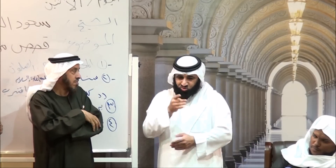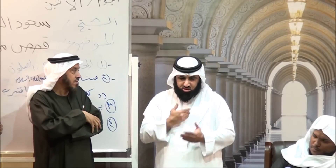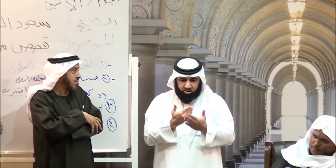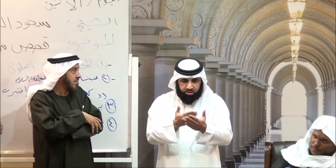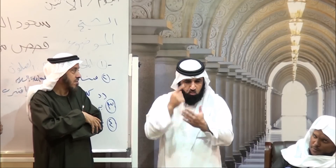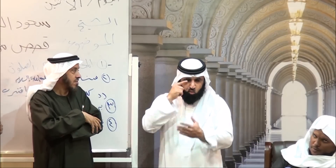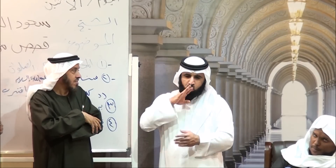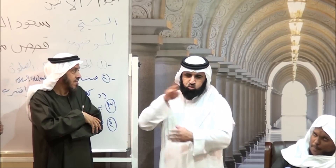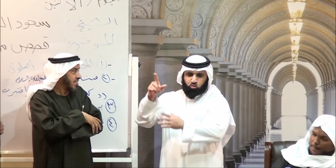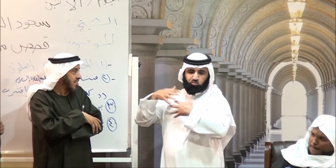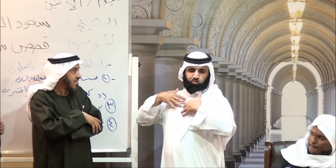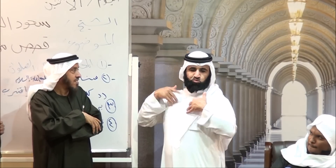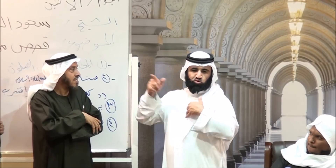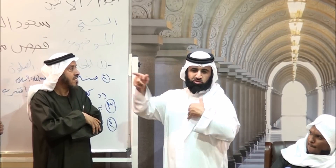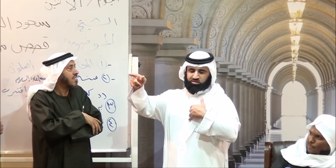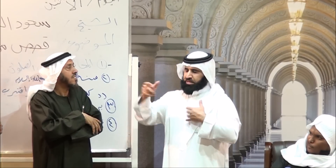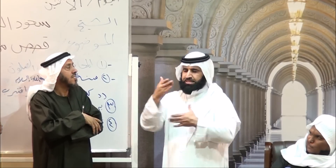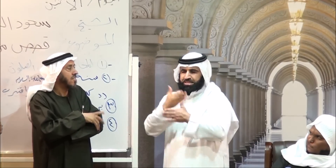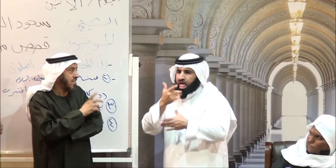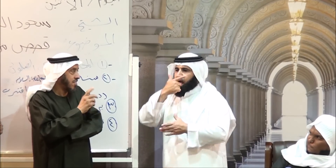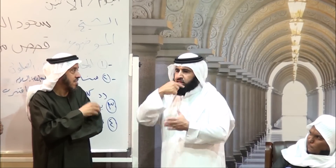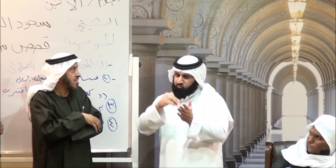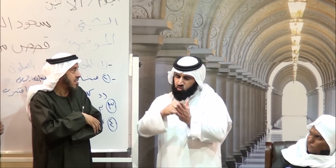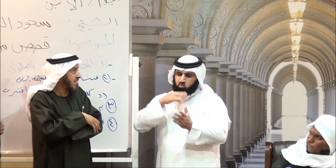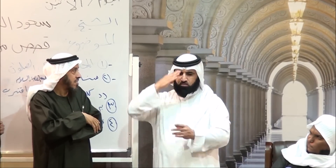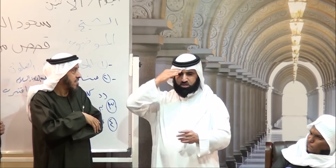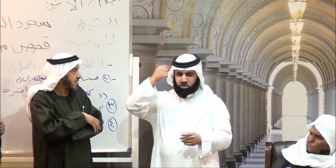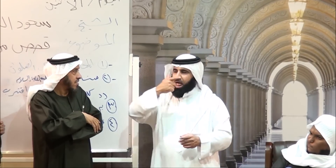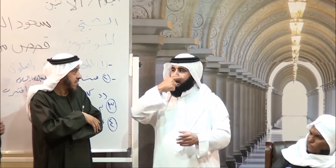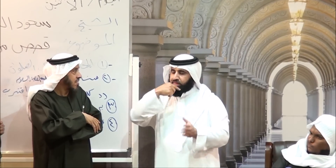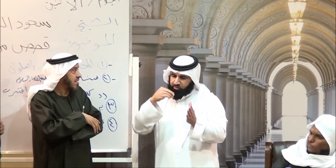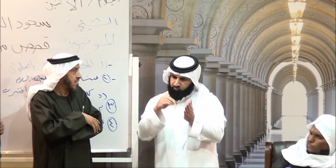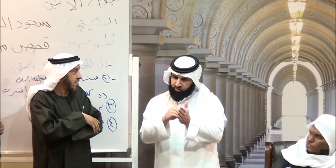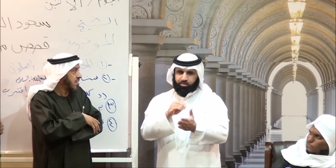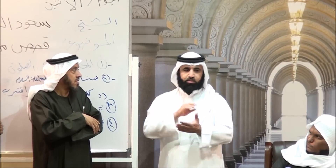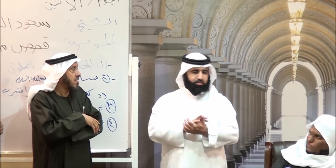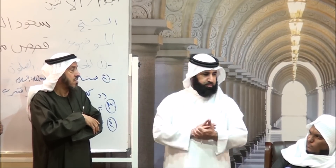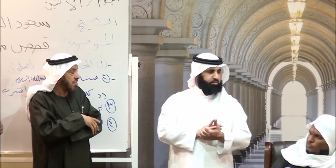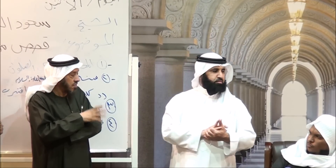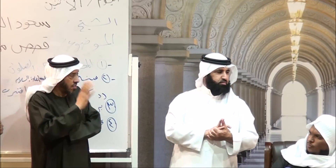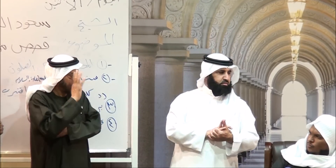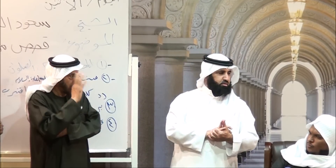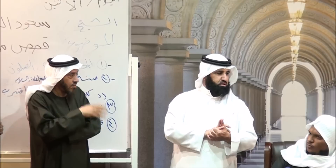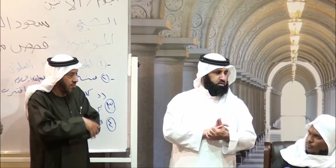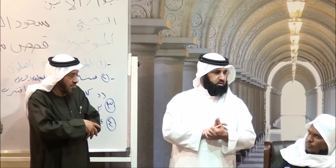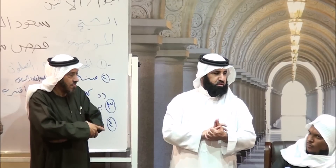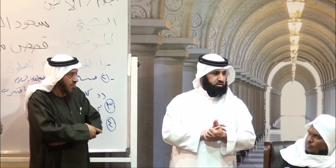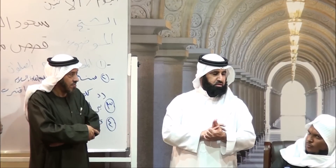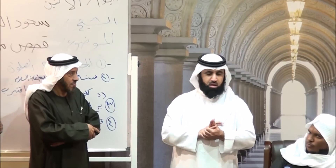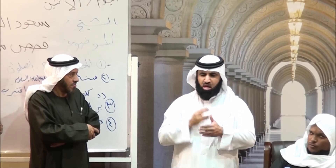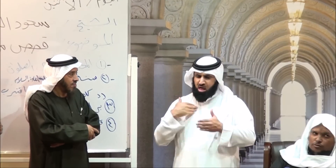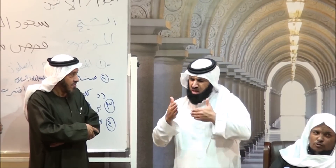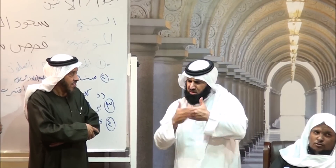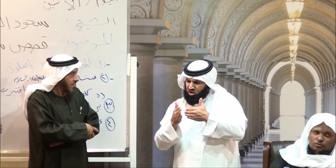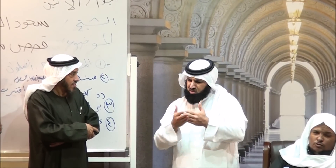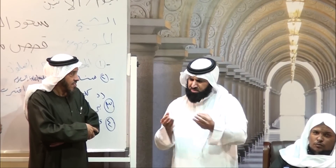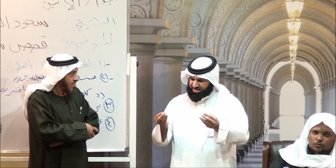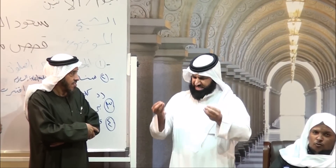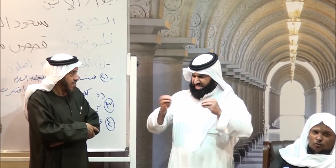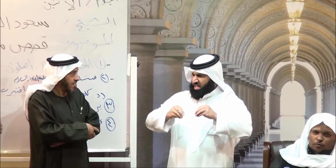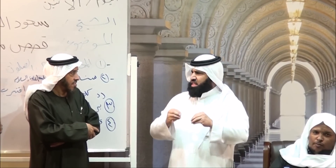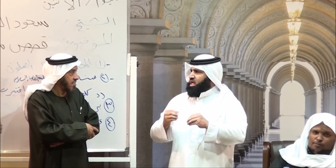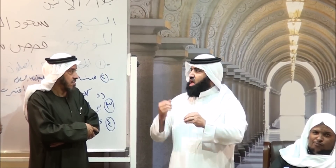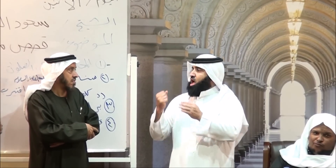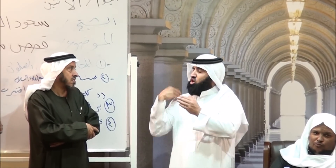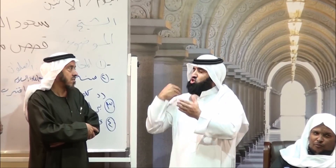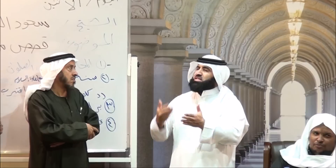لأن النبي عليه الصلاة والسلام قال في الحديث إن من أبر البر يعني من أعظم